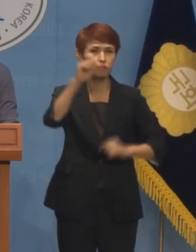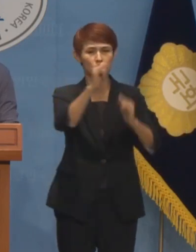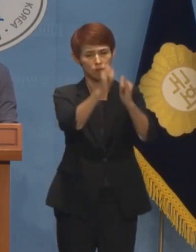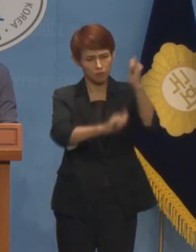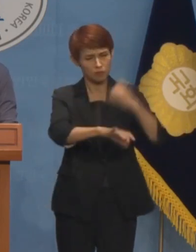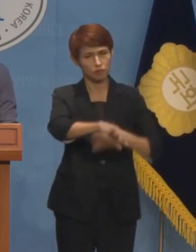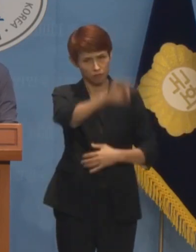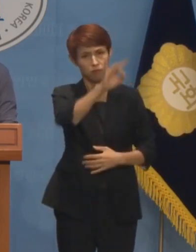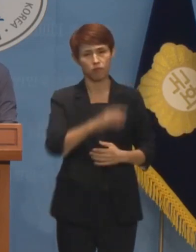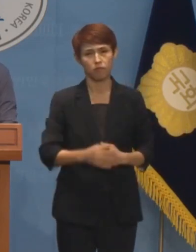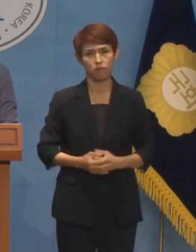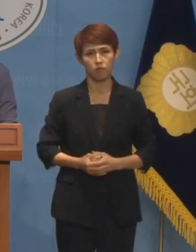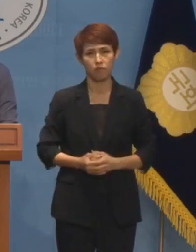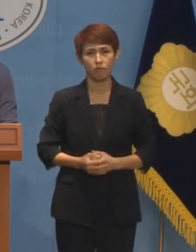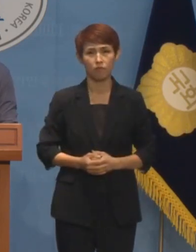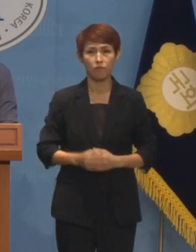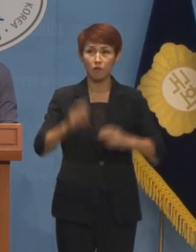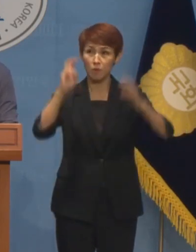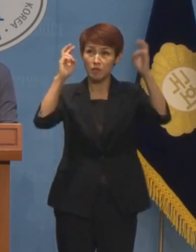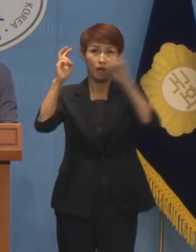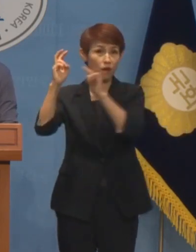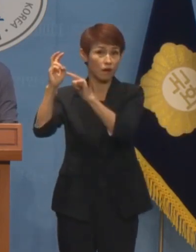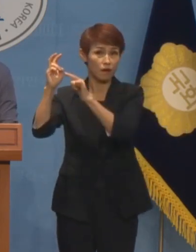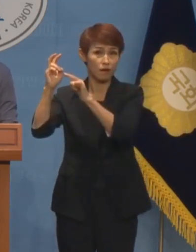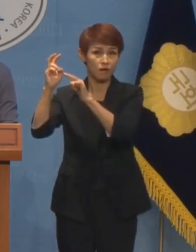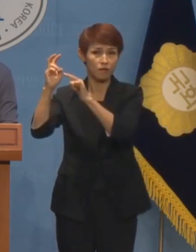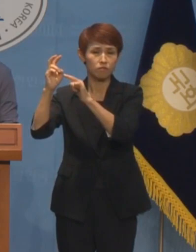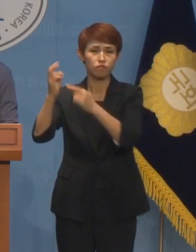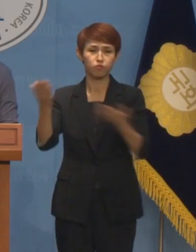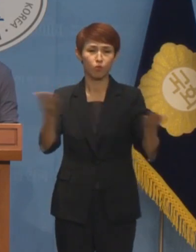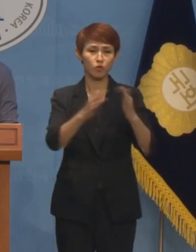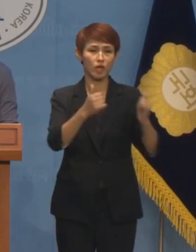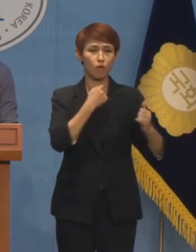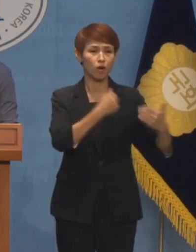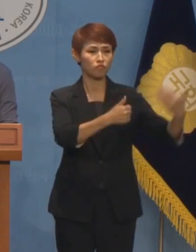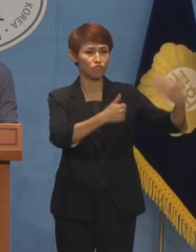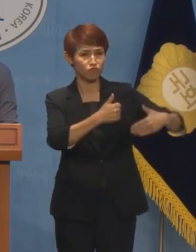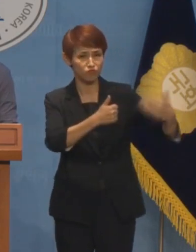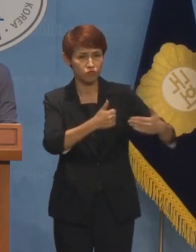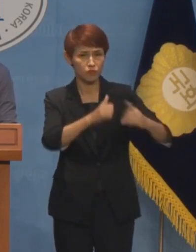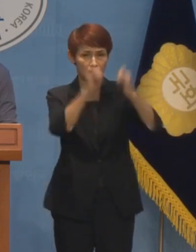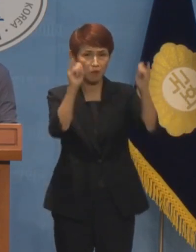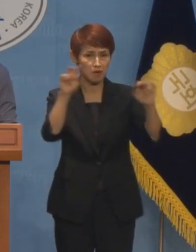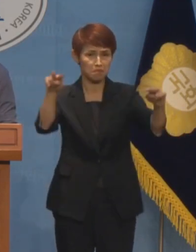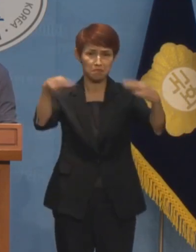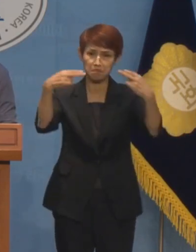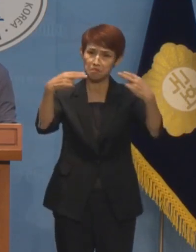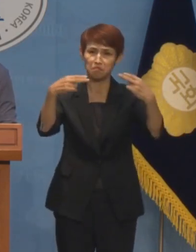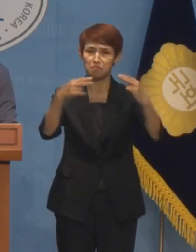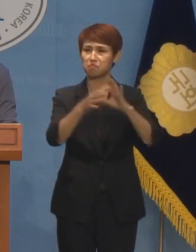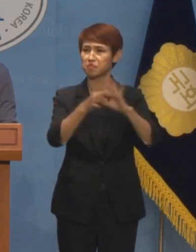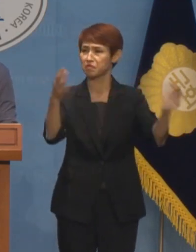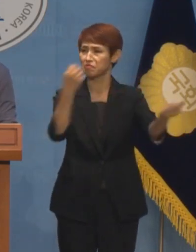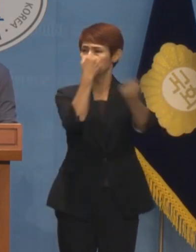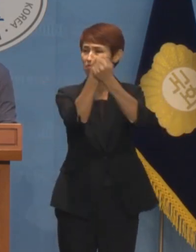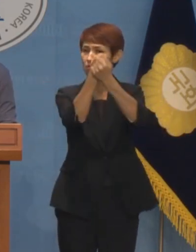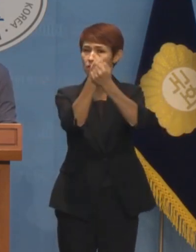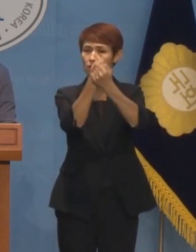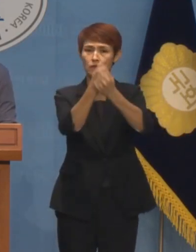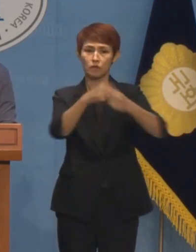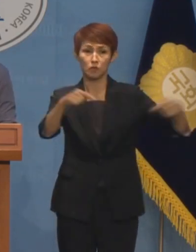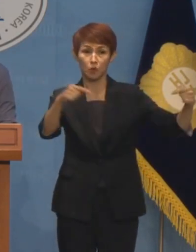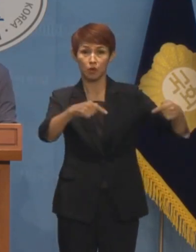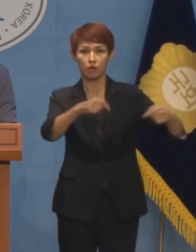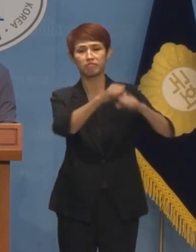상황입니다. 그러나 사측은 노동자들의 요구와 사회적 관심에도 아랑곳 없이 결국